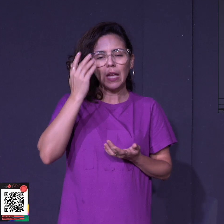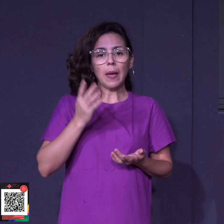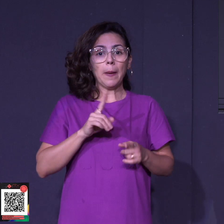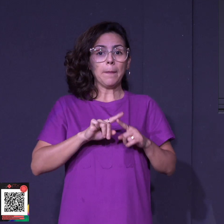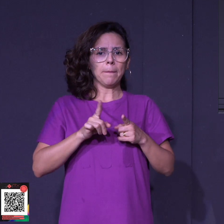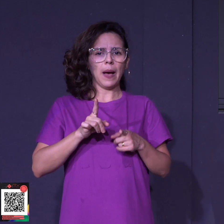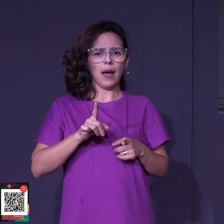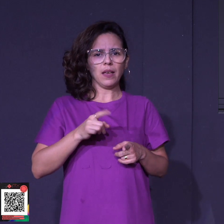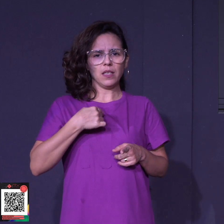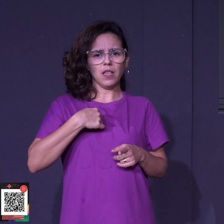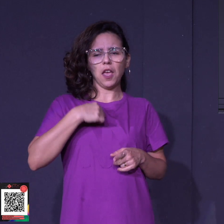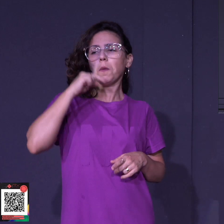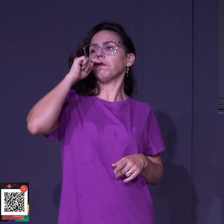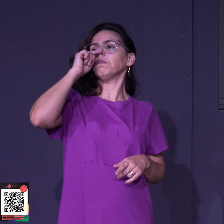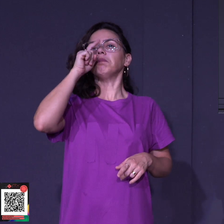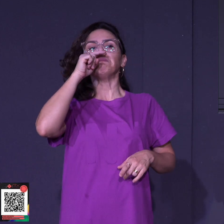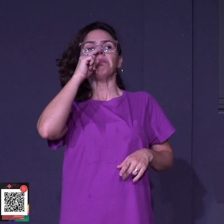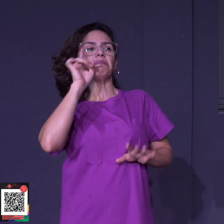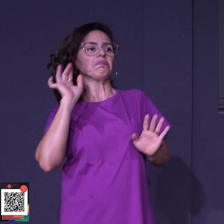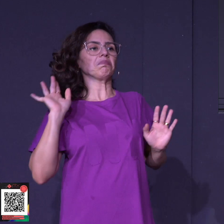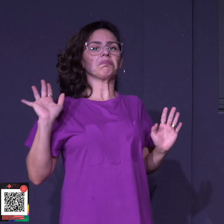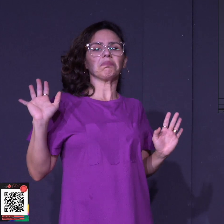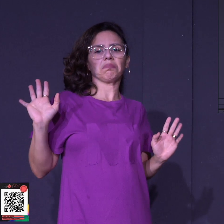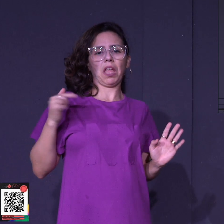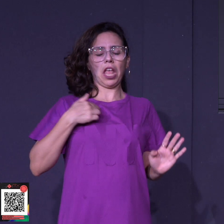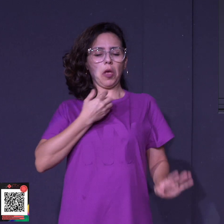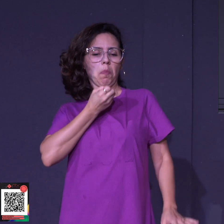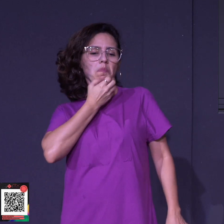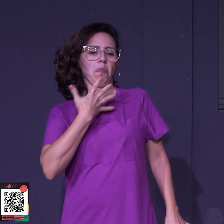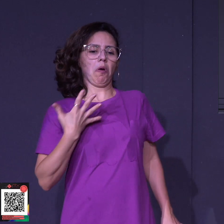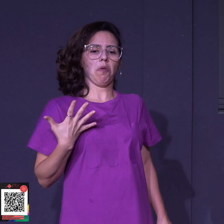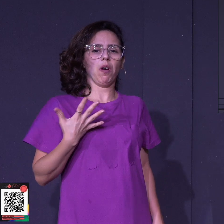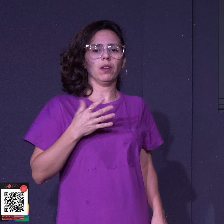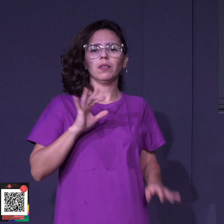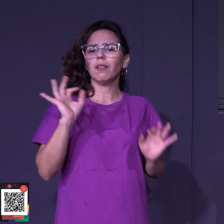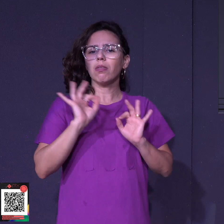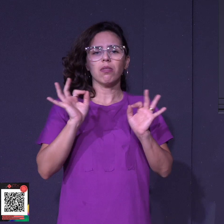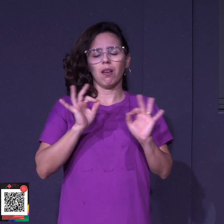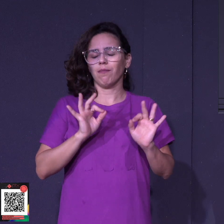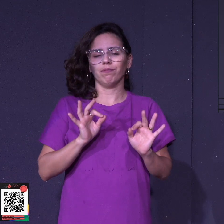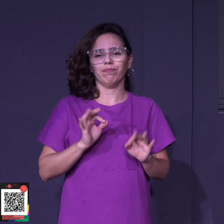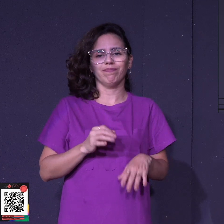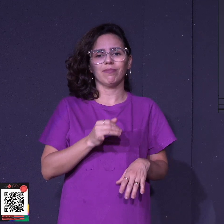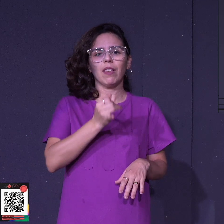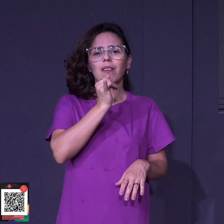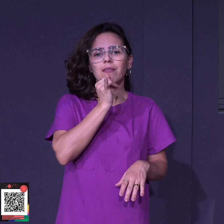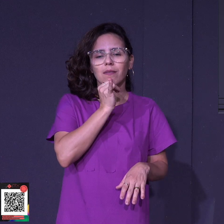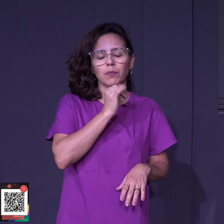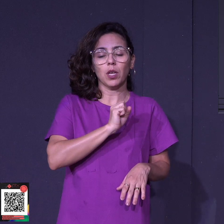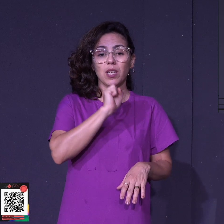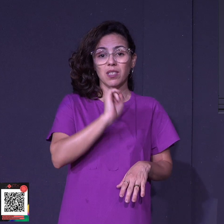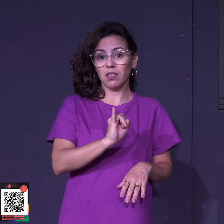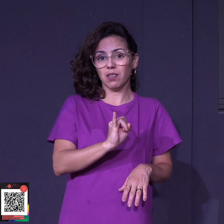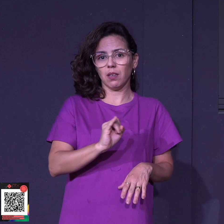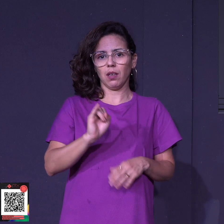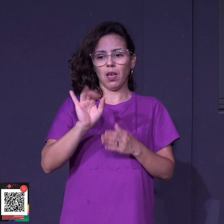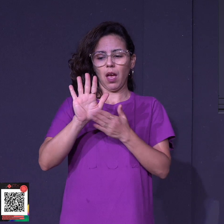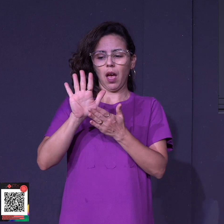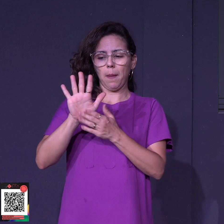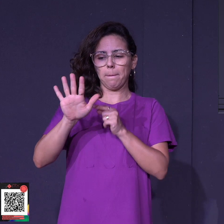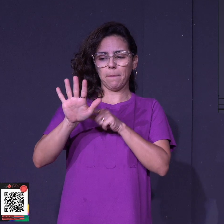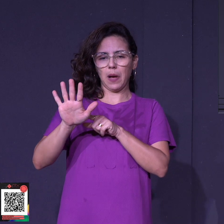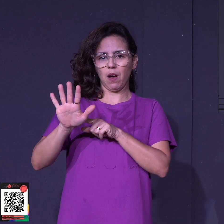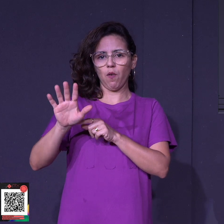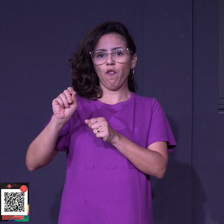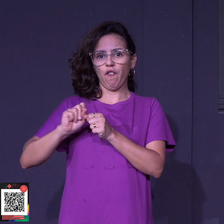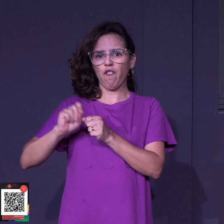veja, para que a glória seja apenas do Senhor. Essa